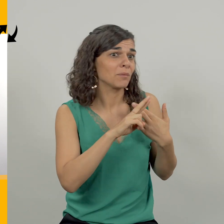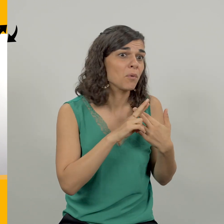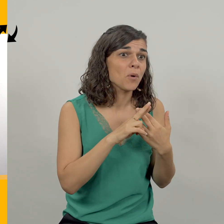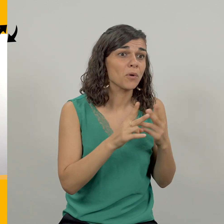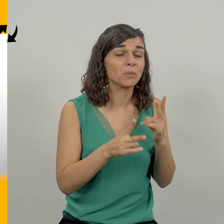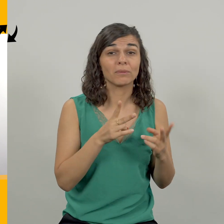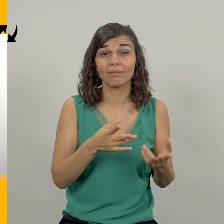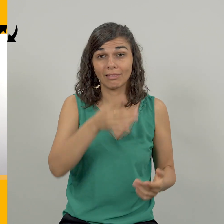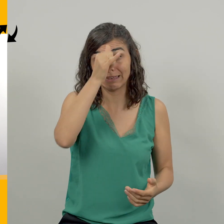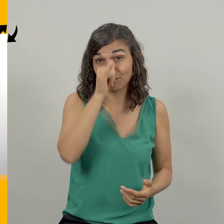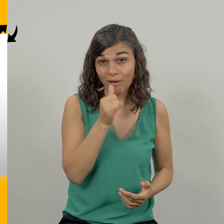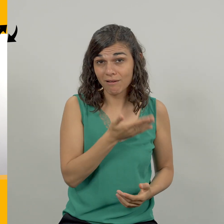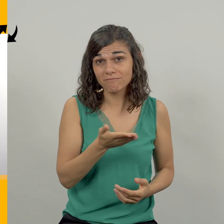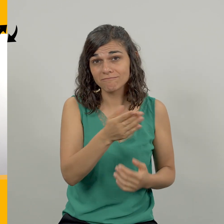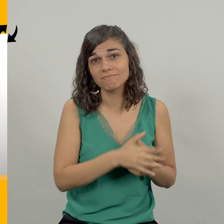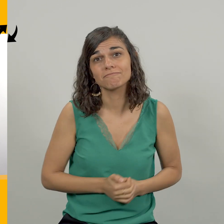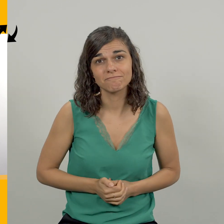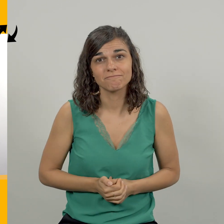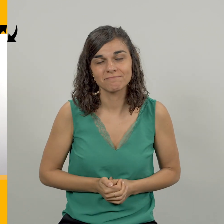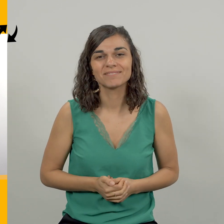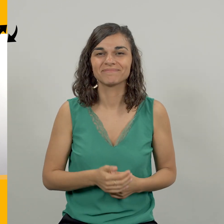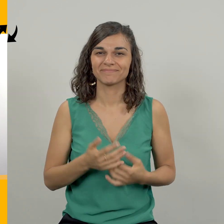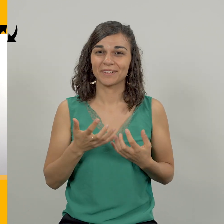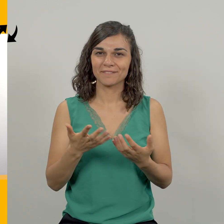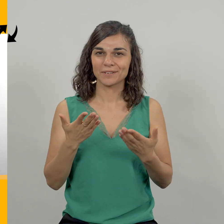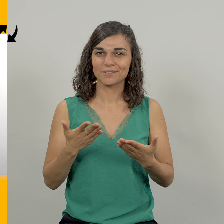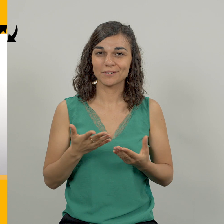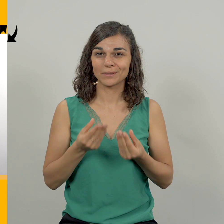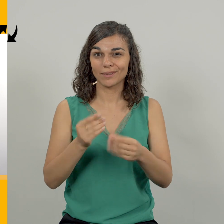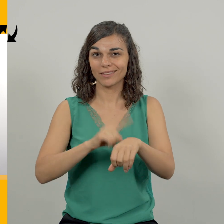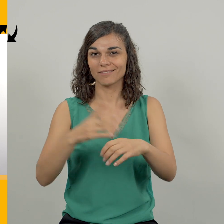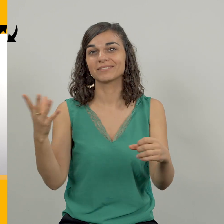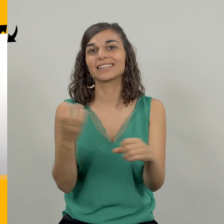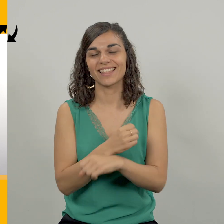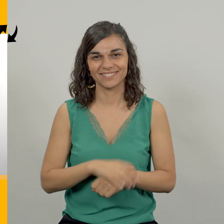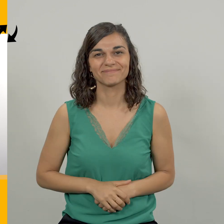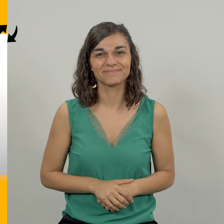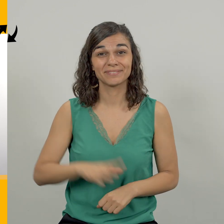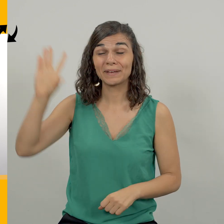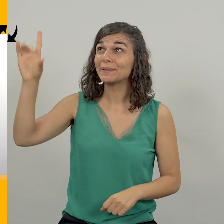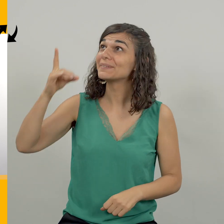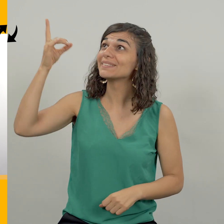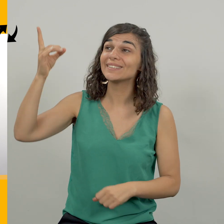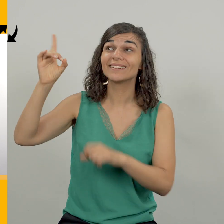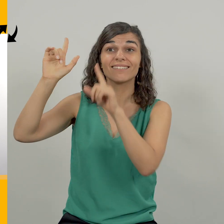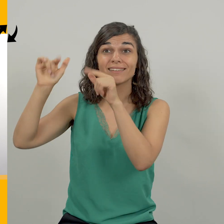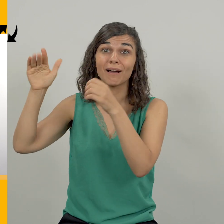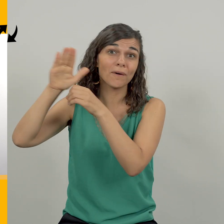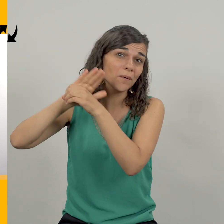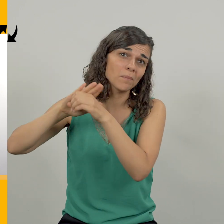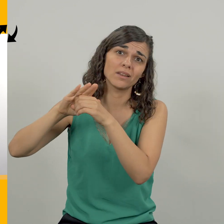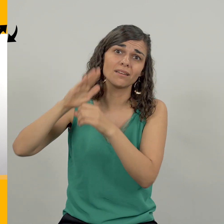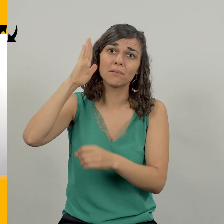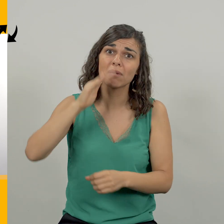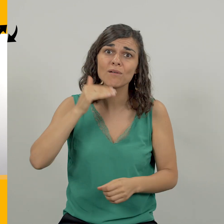de notre siècle. Mais j'ai envie de vous faire gagner du temps aujourd'hui. Nous avons un Dieu qui est complet. Pas